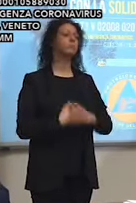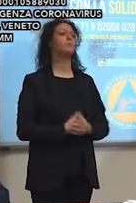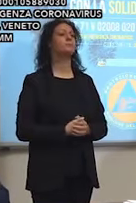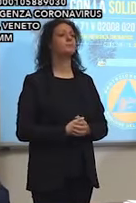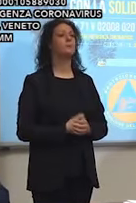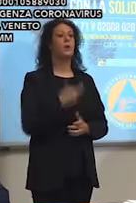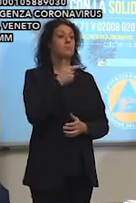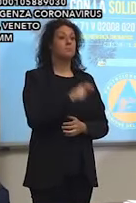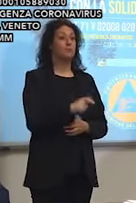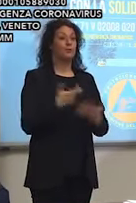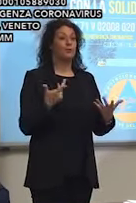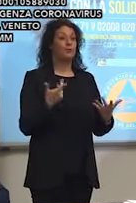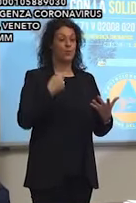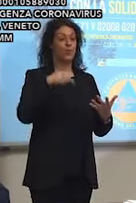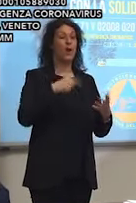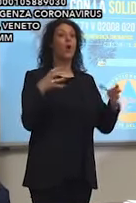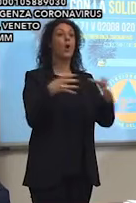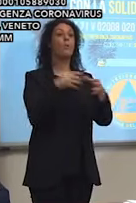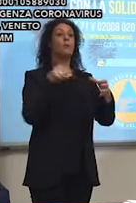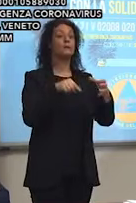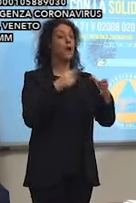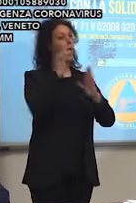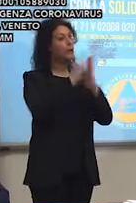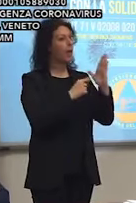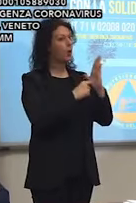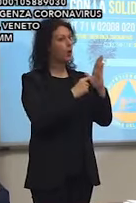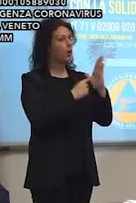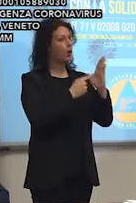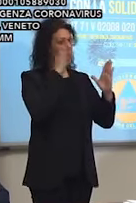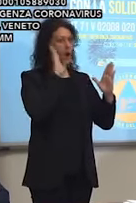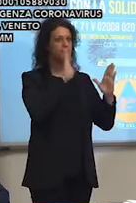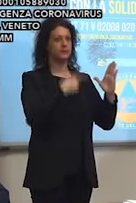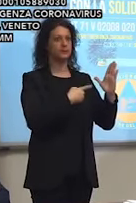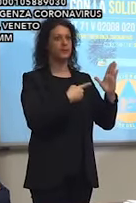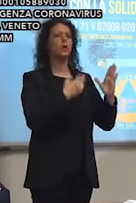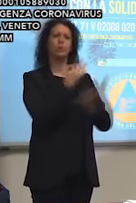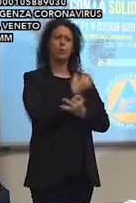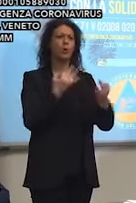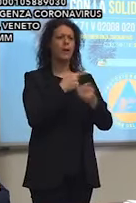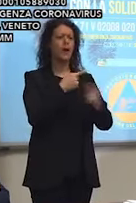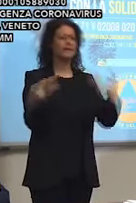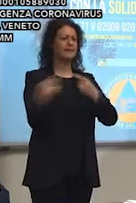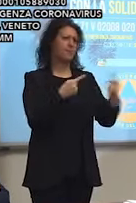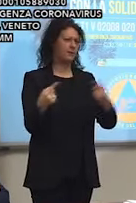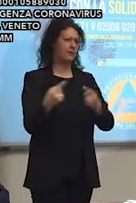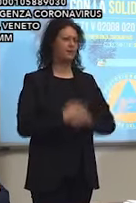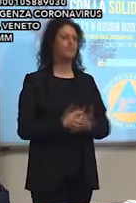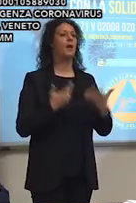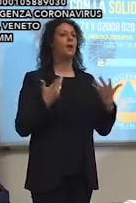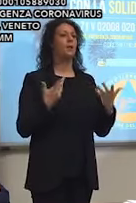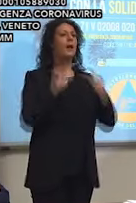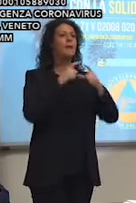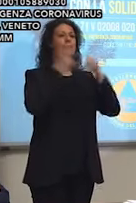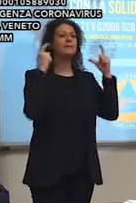una comunità attenta alle regole, è giusto che il dibattito ci sia. Allora, le mascherine quando le